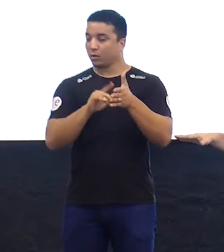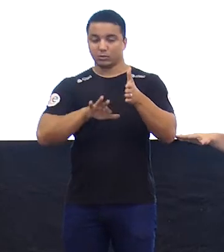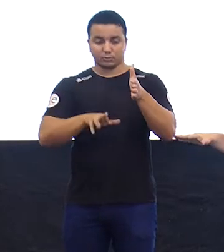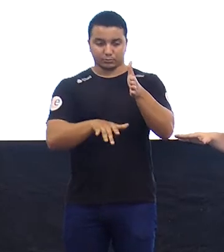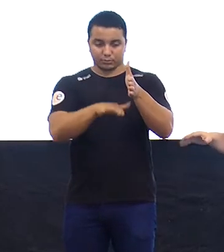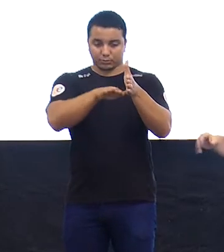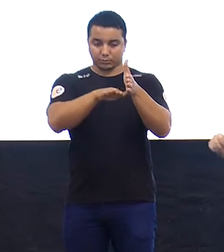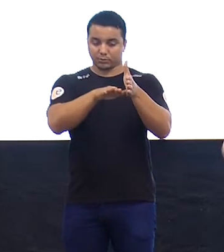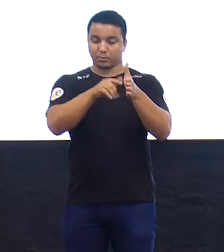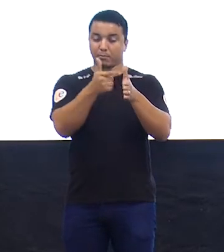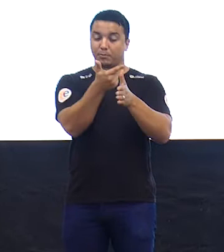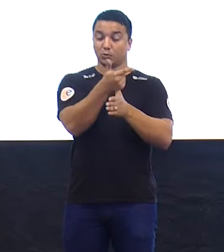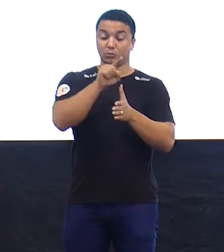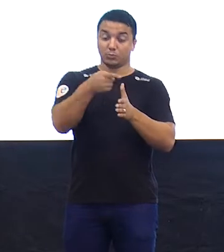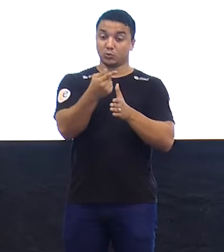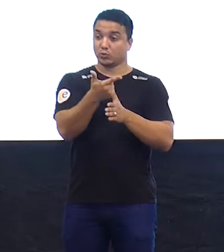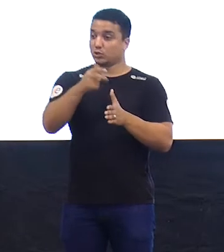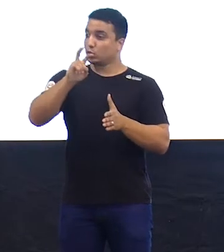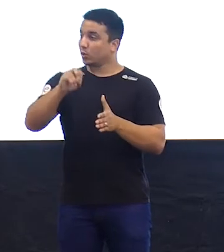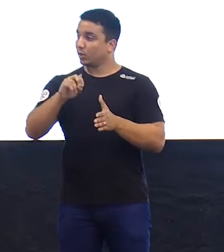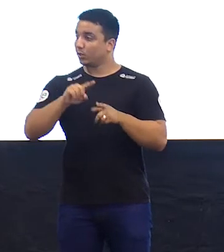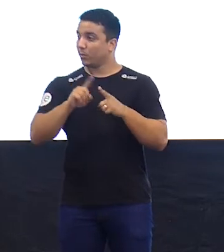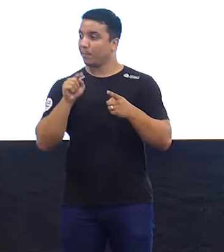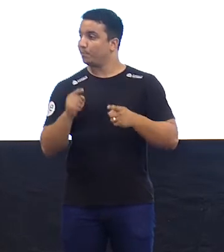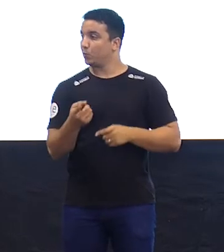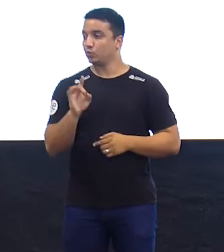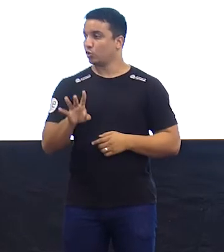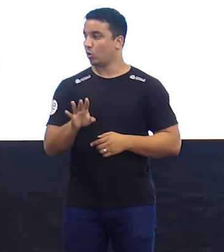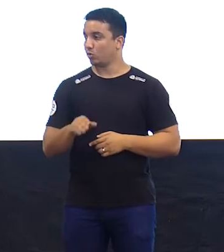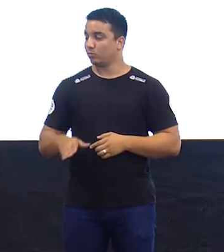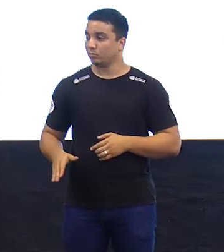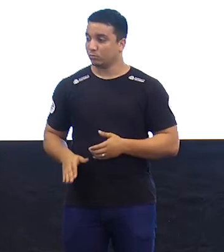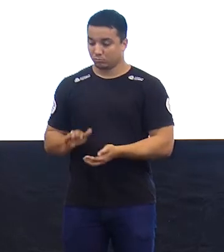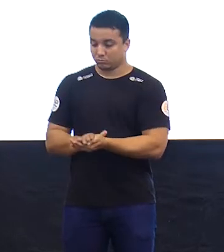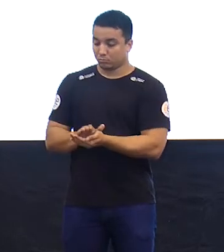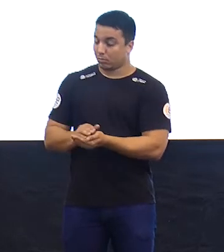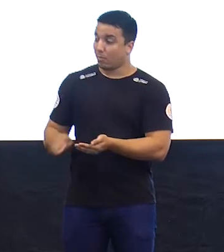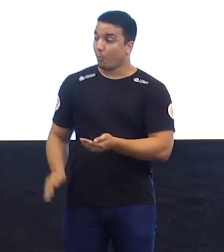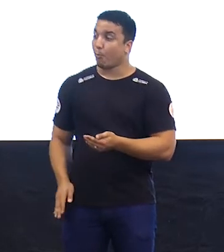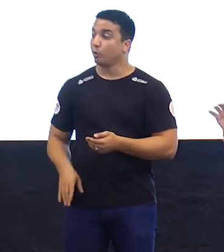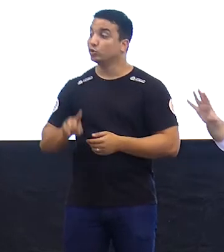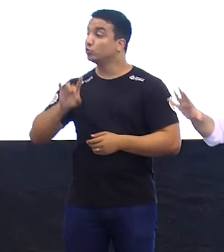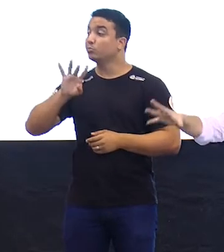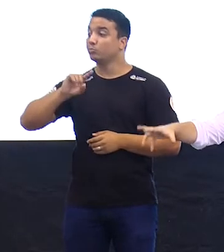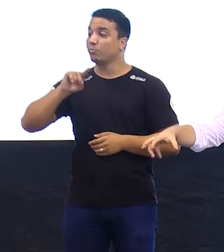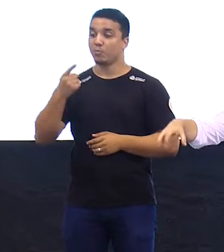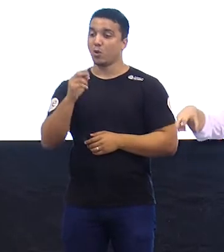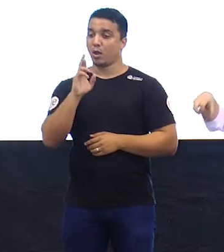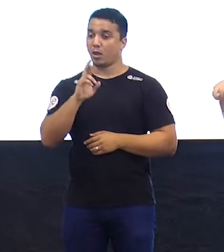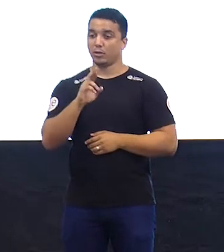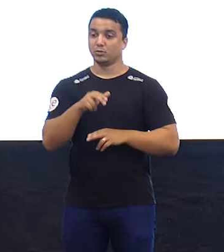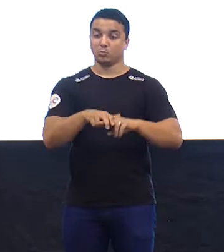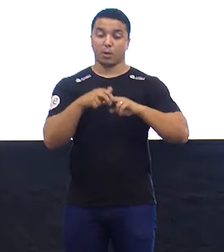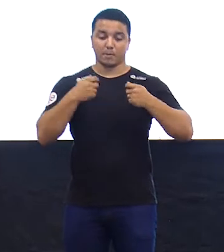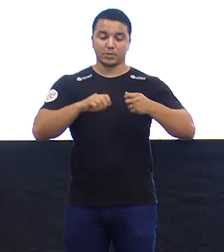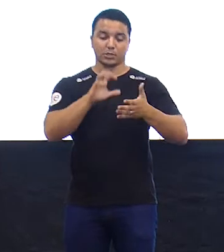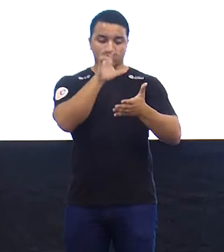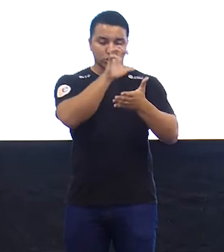vai dar 1.250. Só que eu só tenho 1.000 no bolso, 1.200 no bolso. Então eu vou ter que